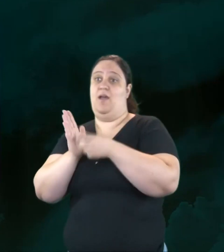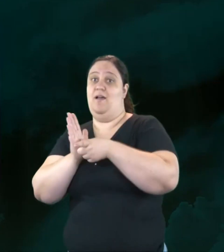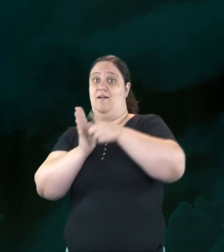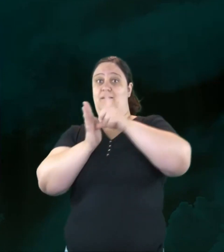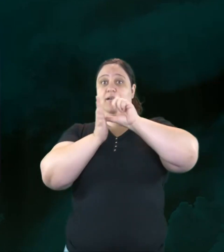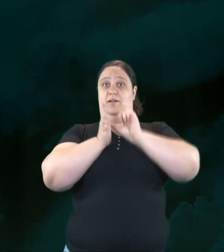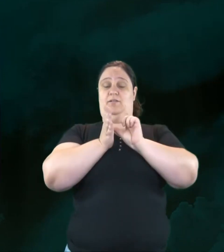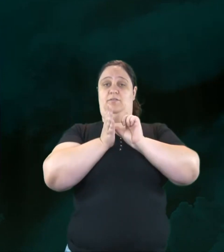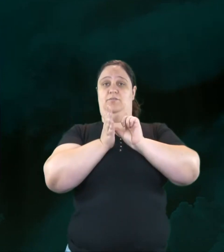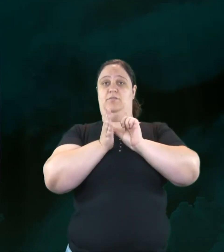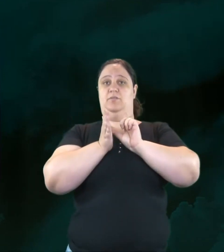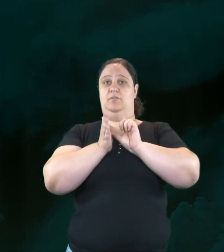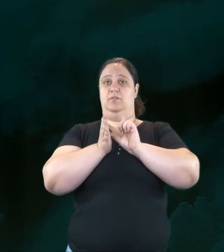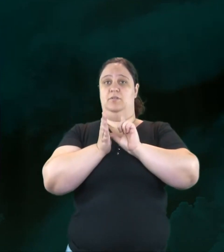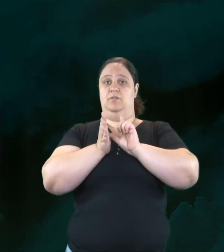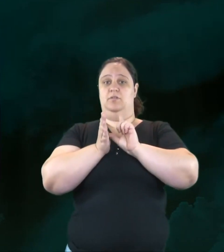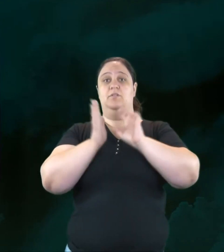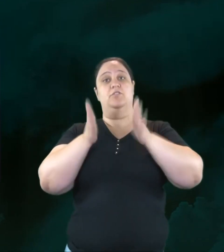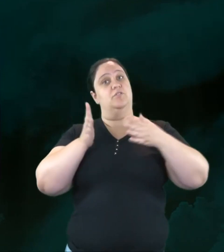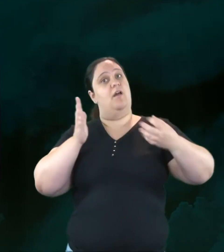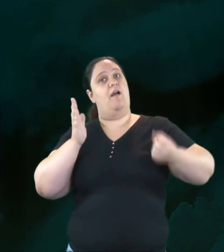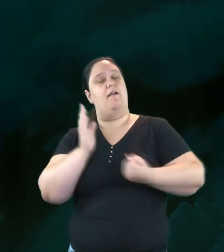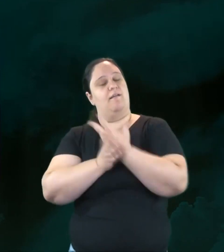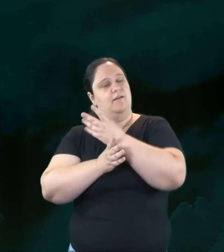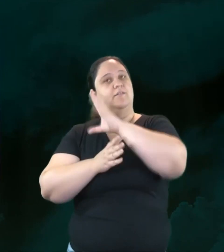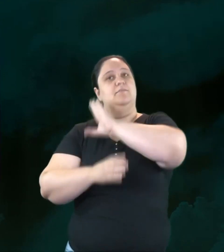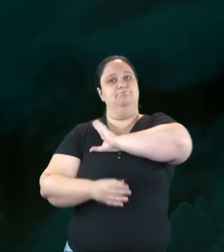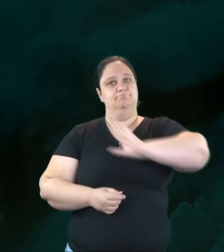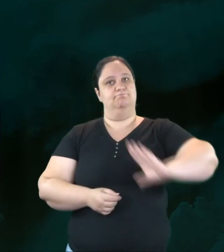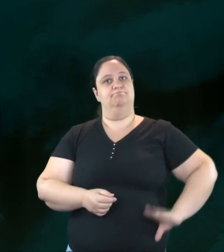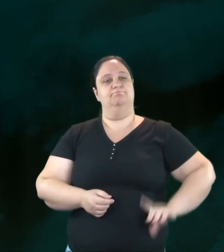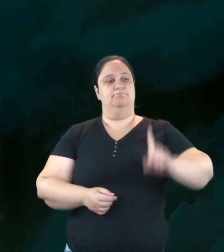precisava criar o ponto que Ele